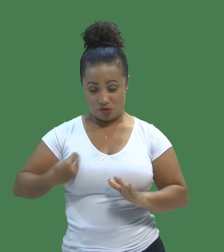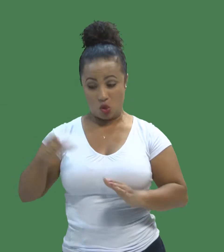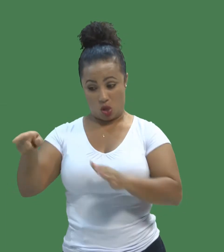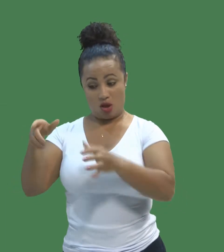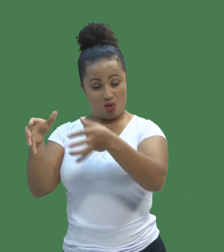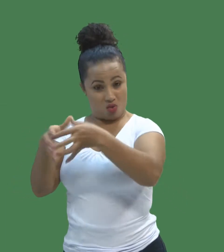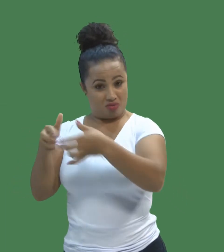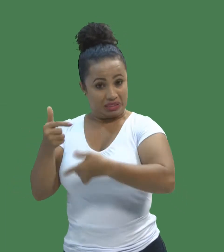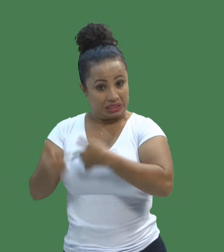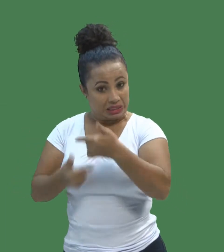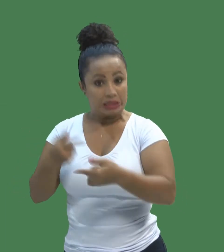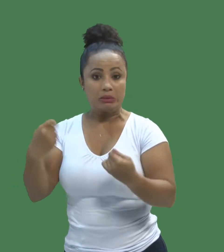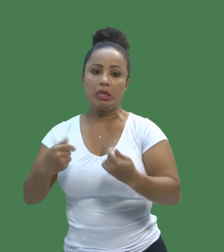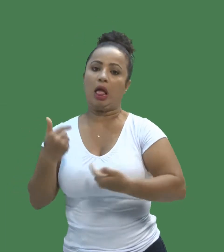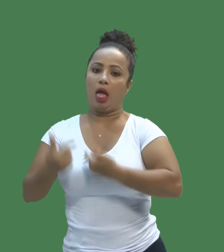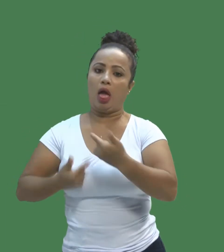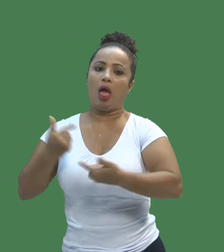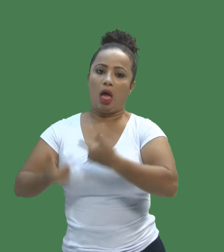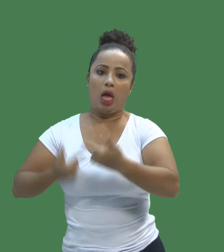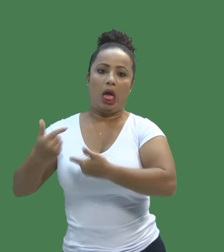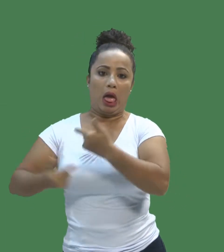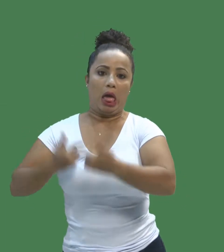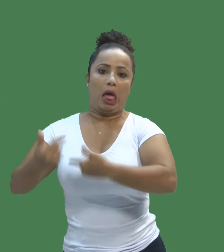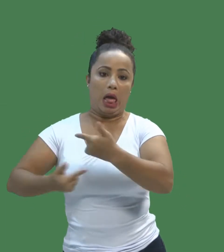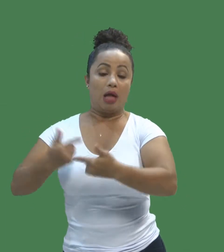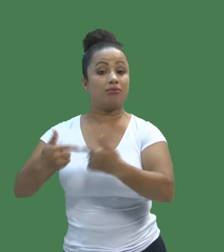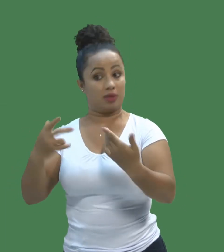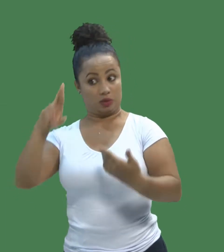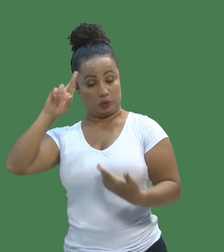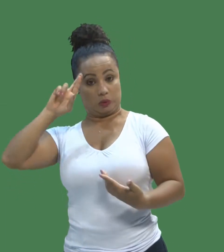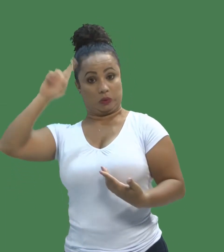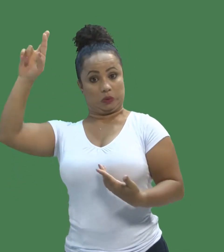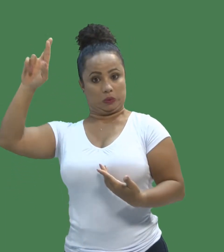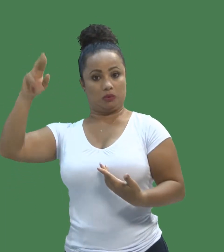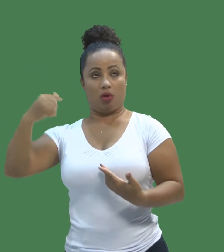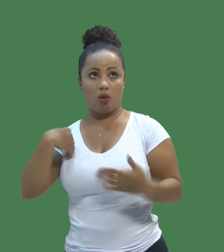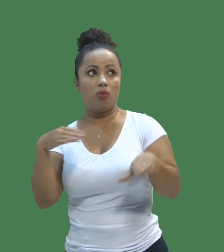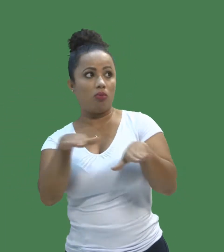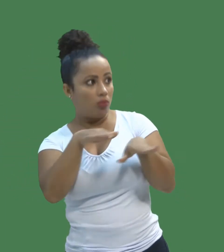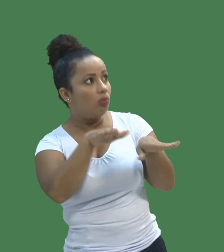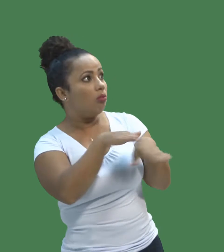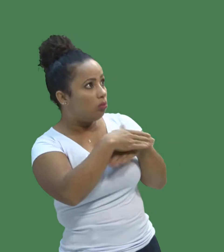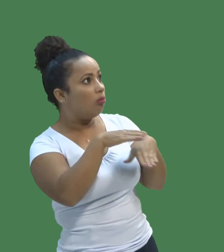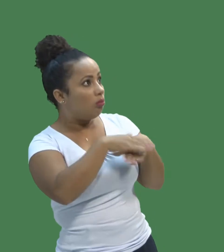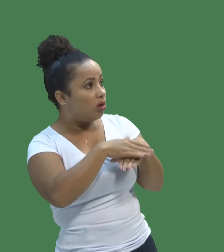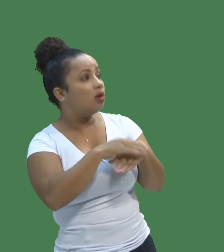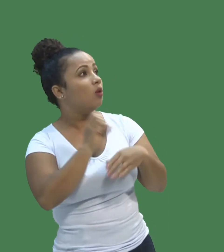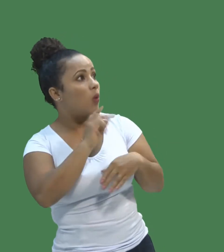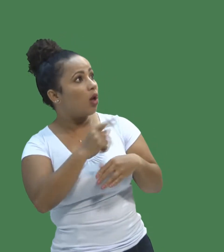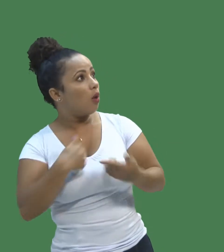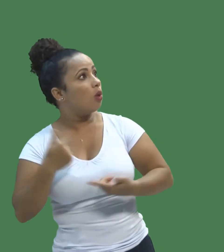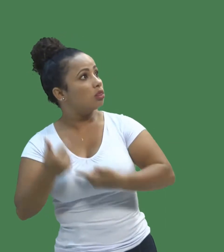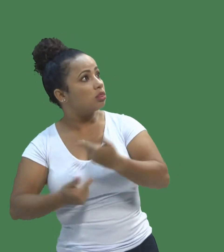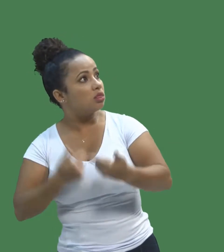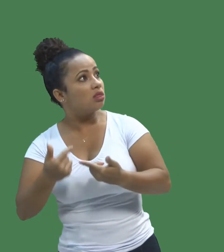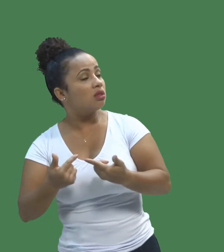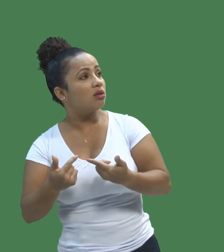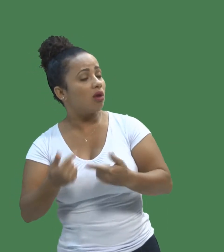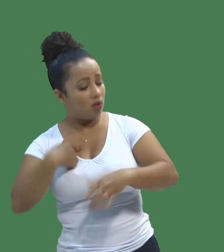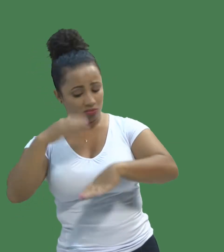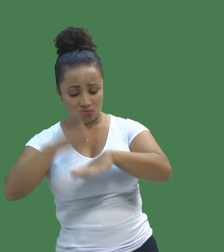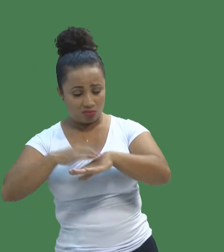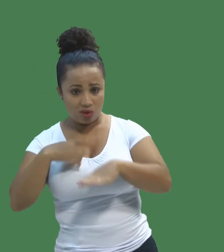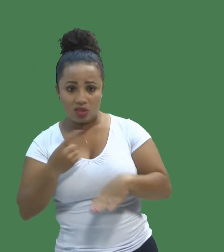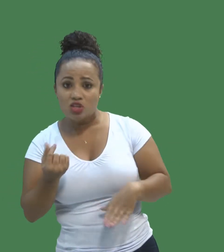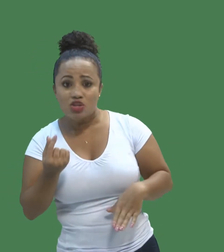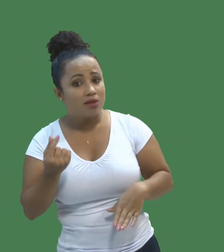patrões, sua única propriedade, que é a força de trabalho. Esse processo gera uma